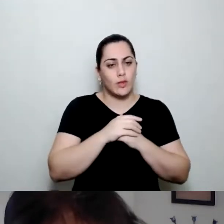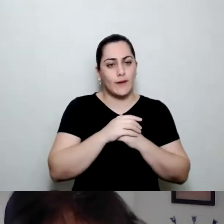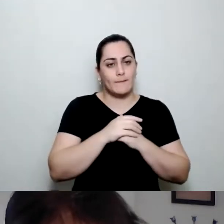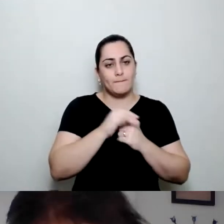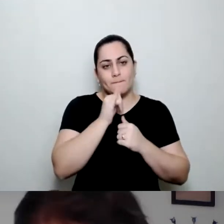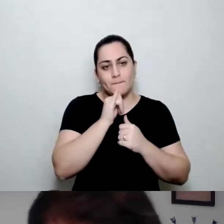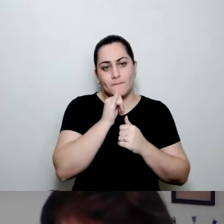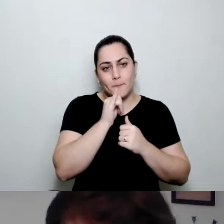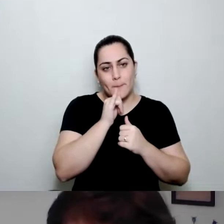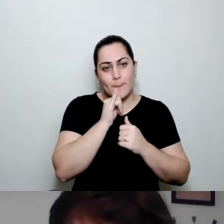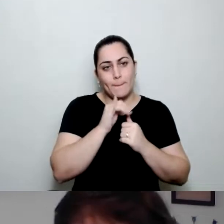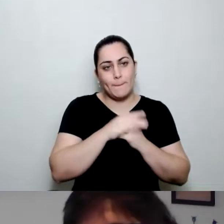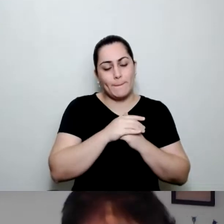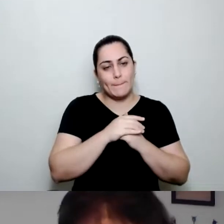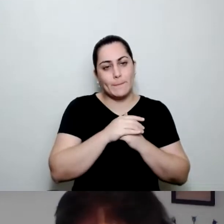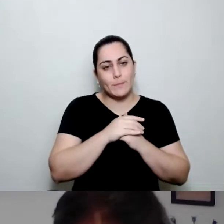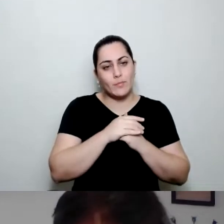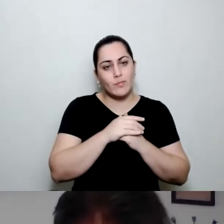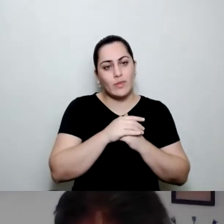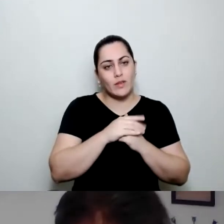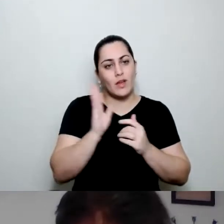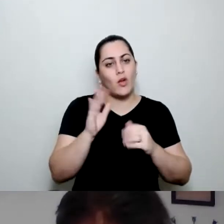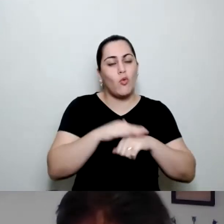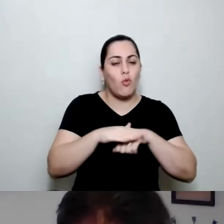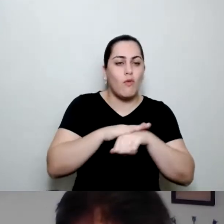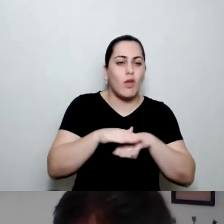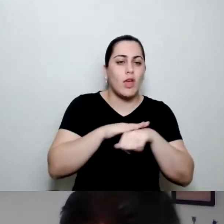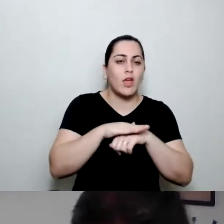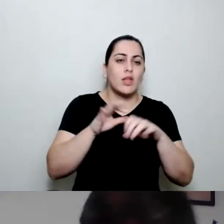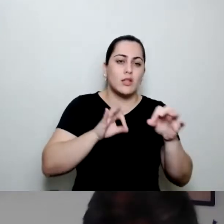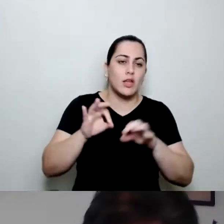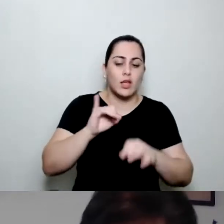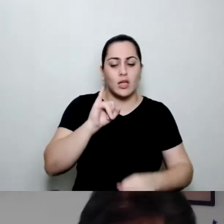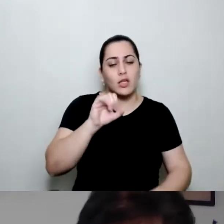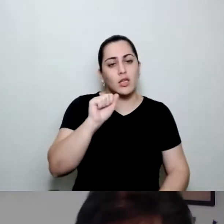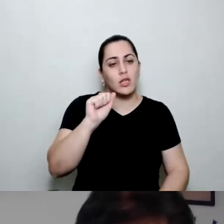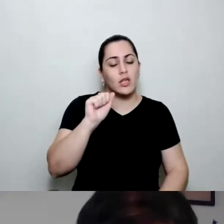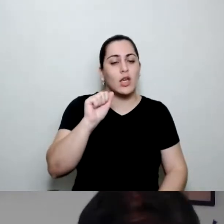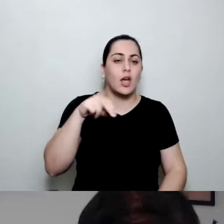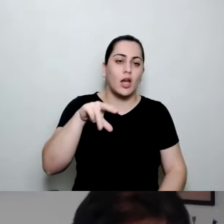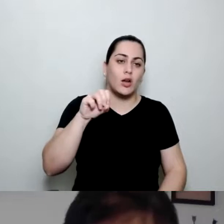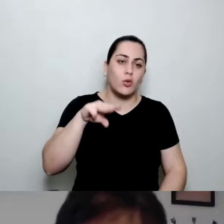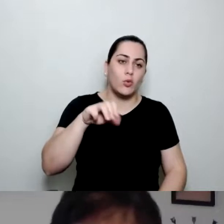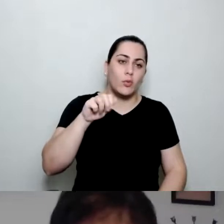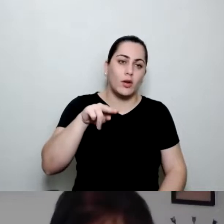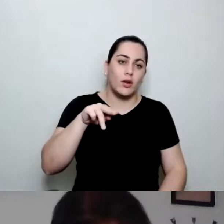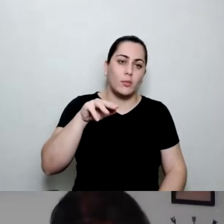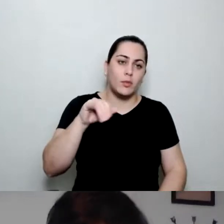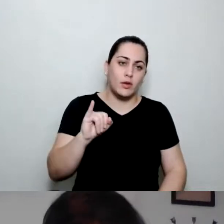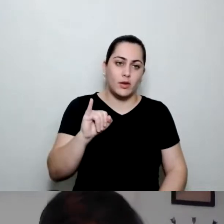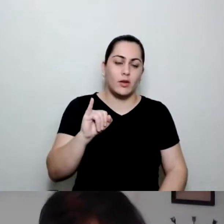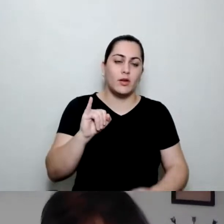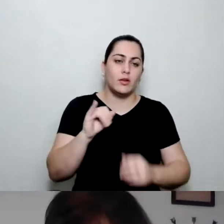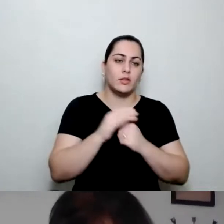exemplo, de uma cerimônia, dos diálogos cerimoniais Yanomami, para que eles,